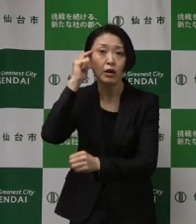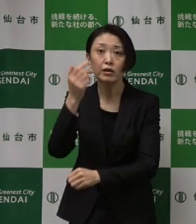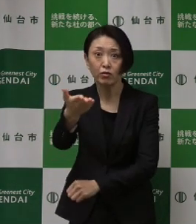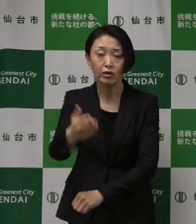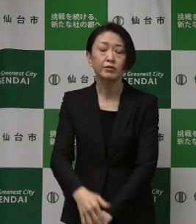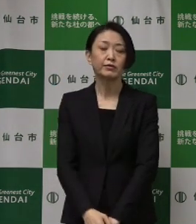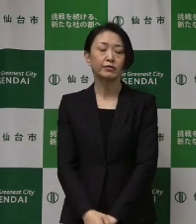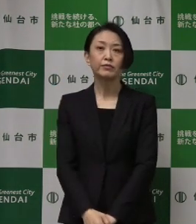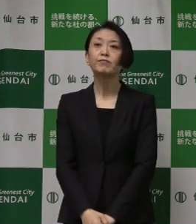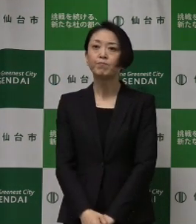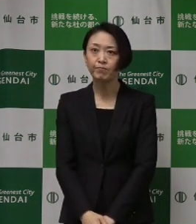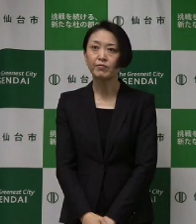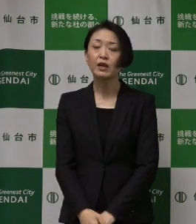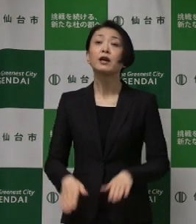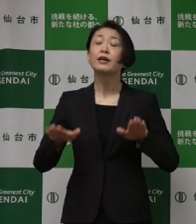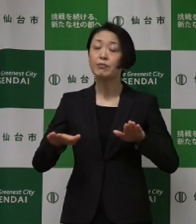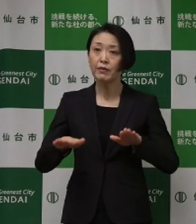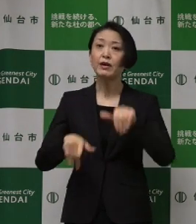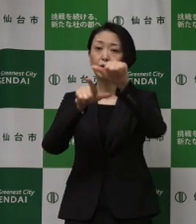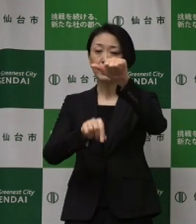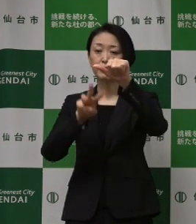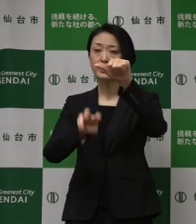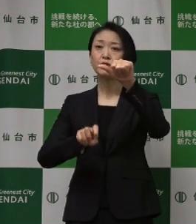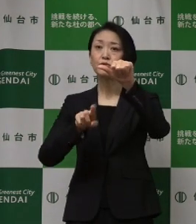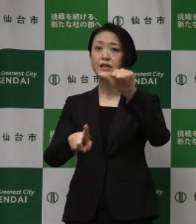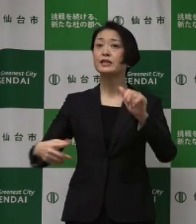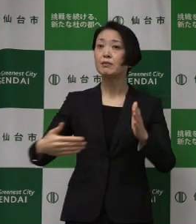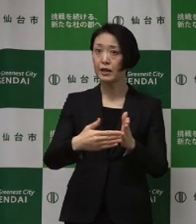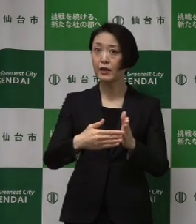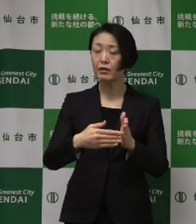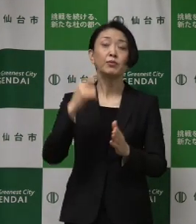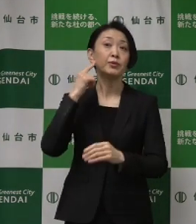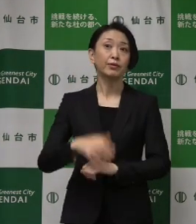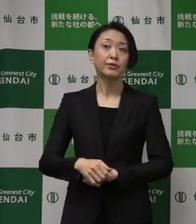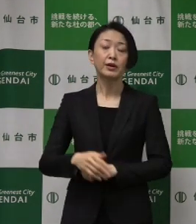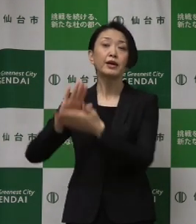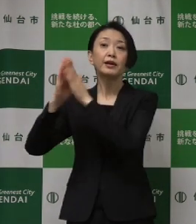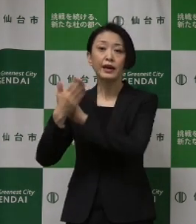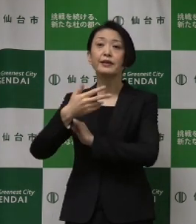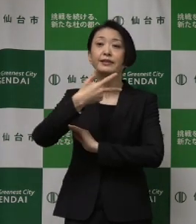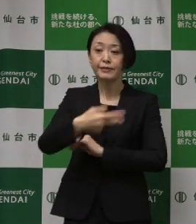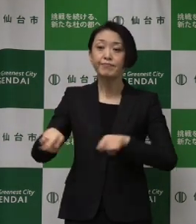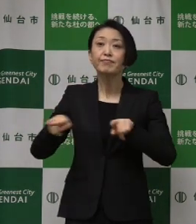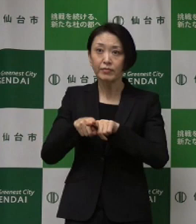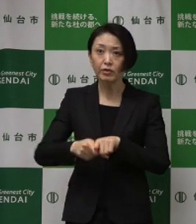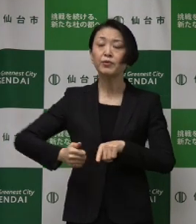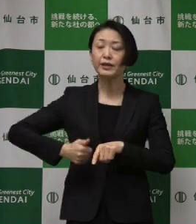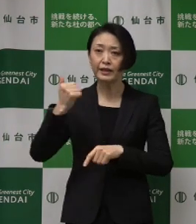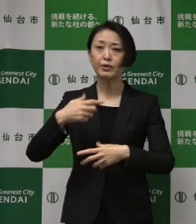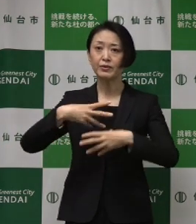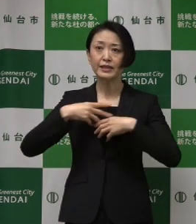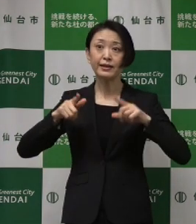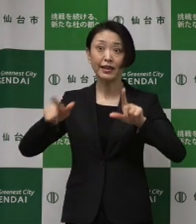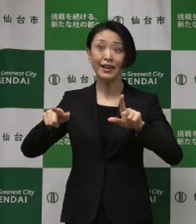の状況は5月の31日までです。県市の独自 の、 その緊急事態宣言の期限が来るのは